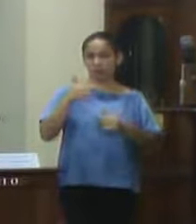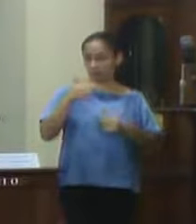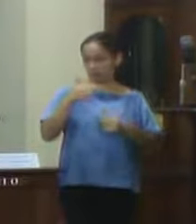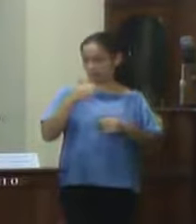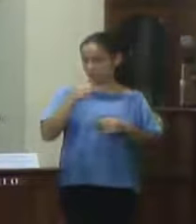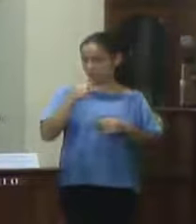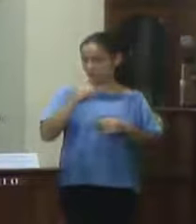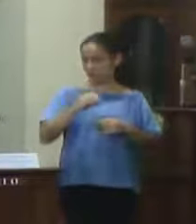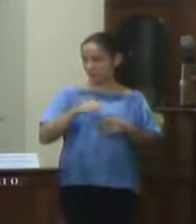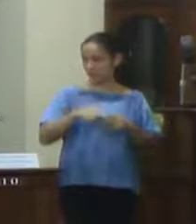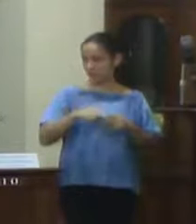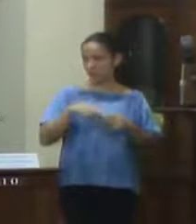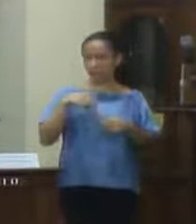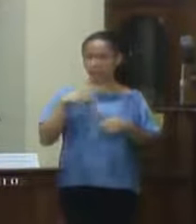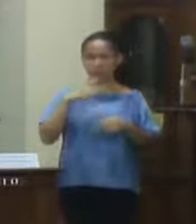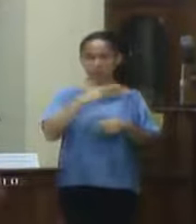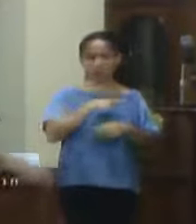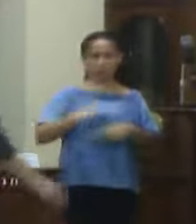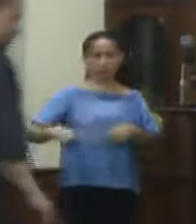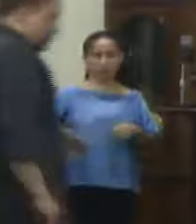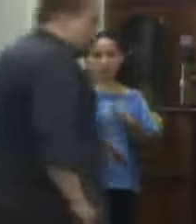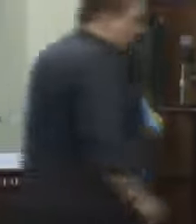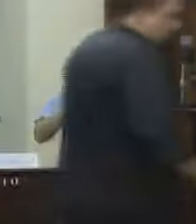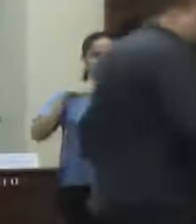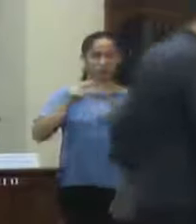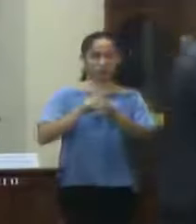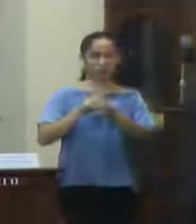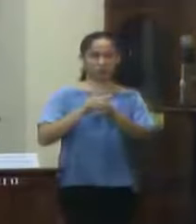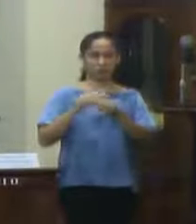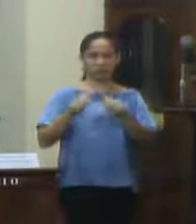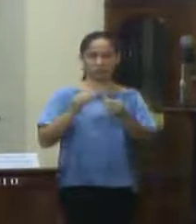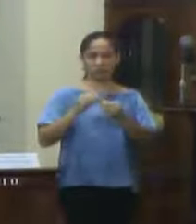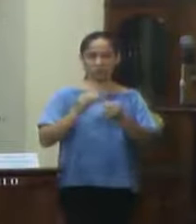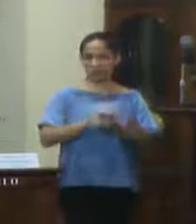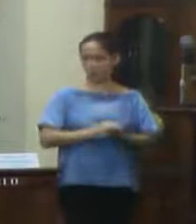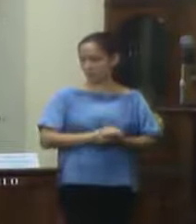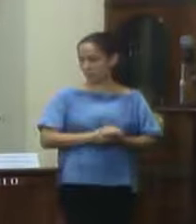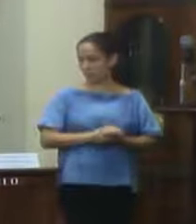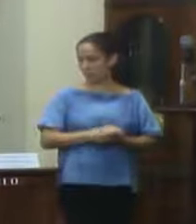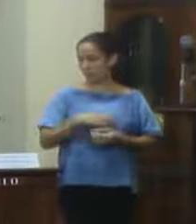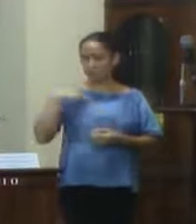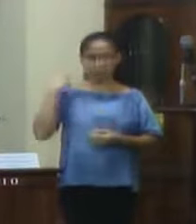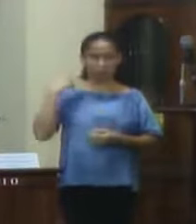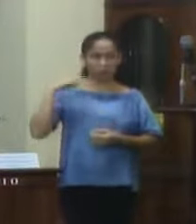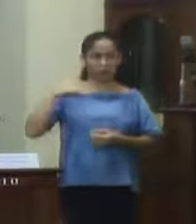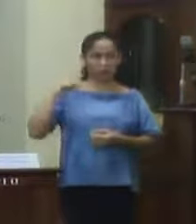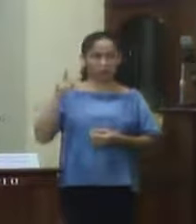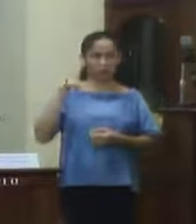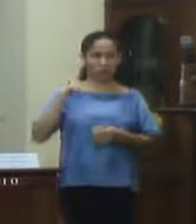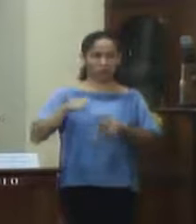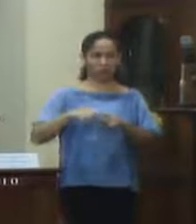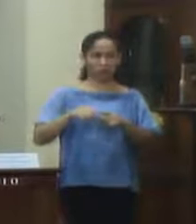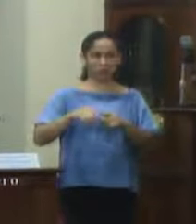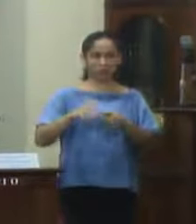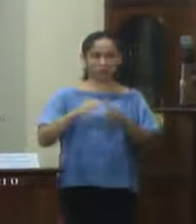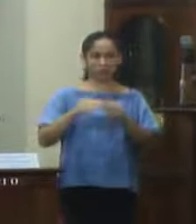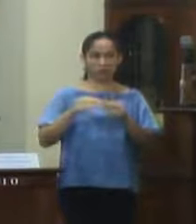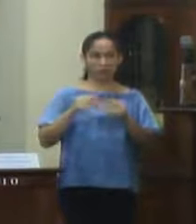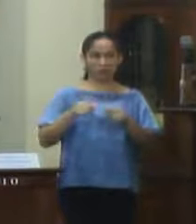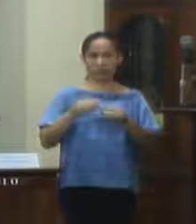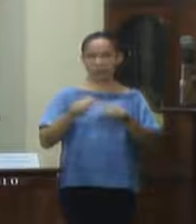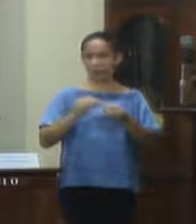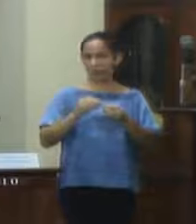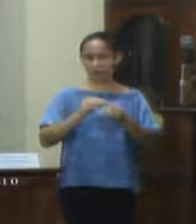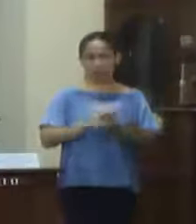2018. Excelentíssimo senhor presidente da Câmara Municipal de Valença, vereador Saulo Correia. A vereadora Michele Cabral, no uso de suas atribuições,